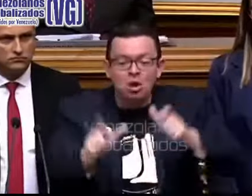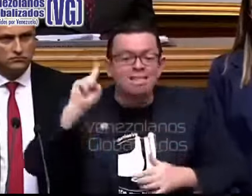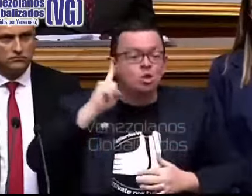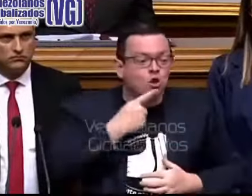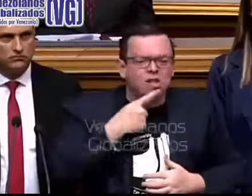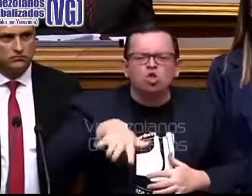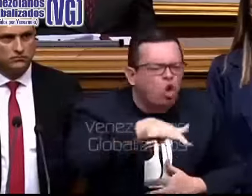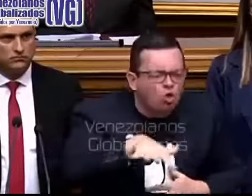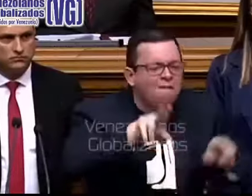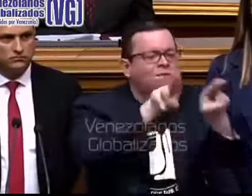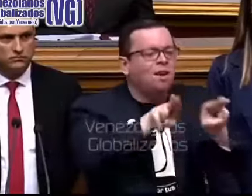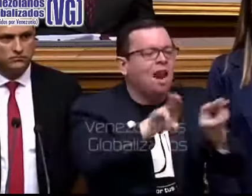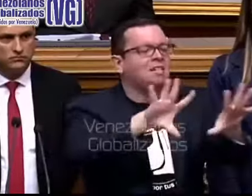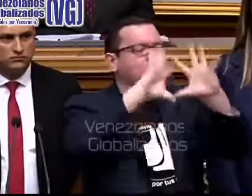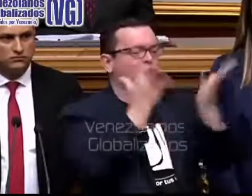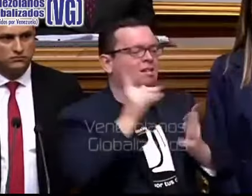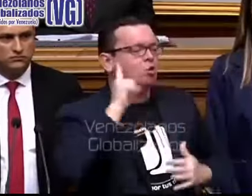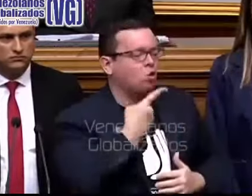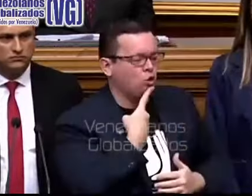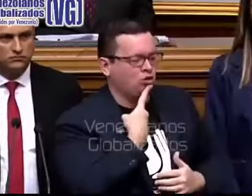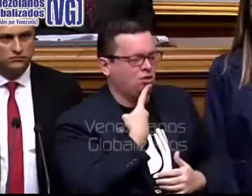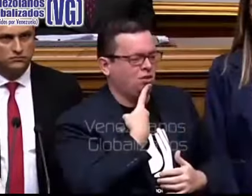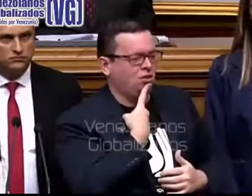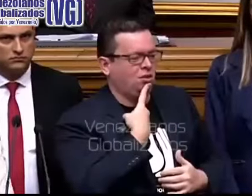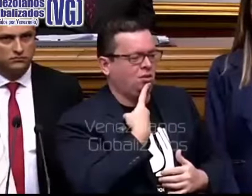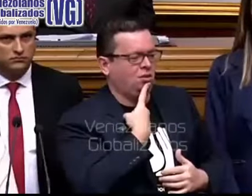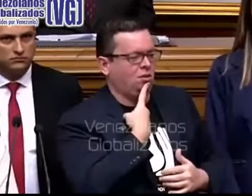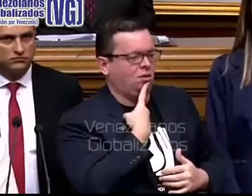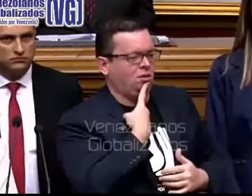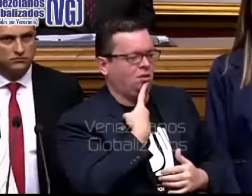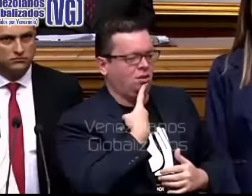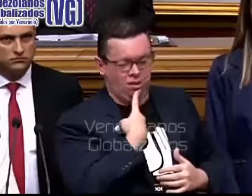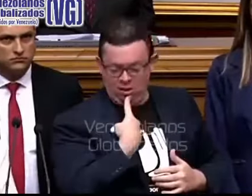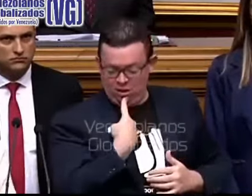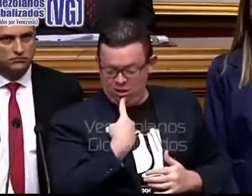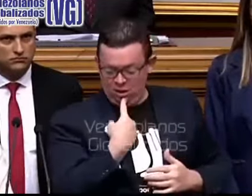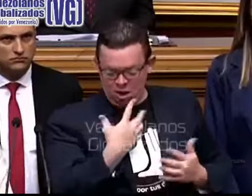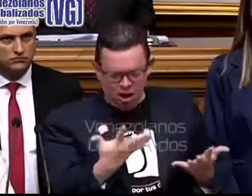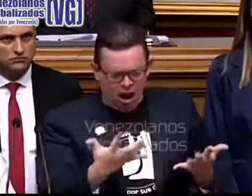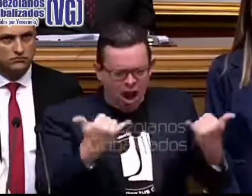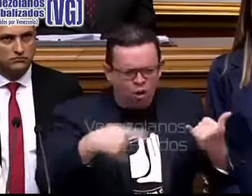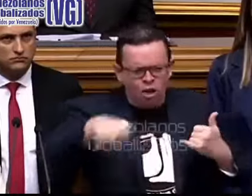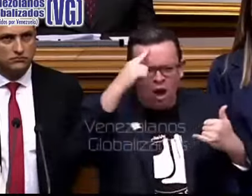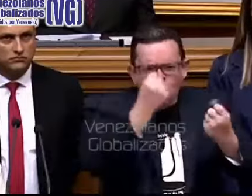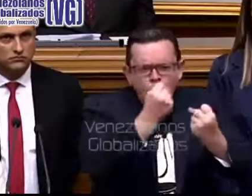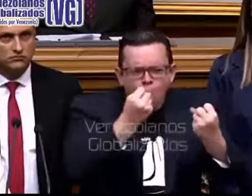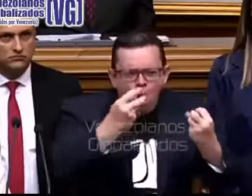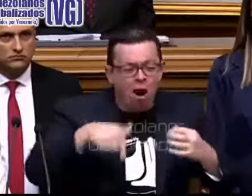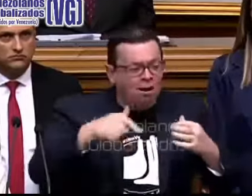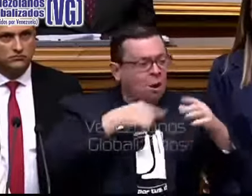personas sordas, según cifras suministradas por la Federación Mundial de las Personas Sordas. Federación que tiene un estatus